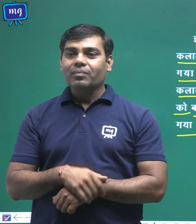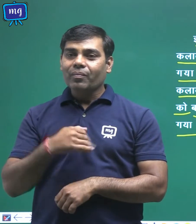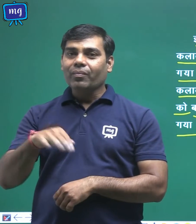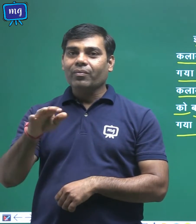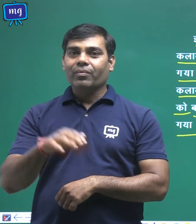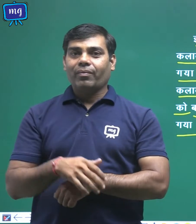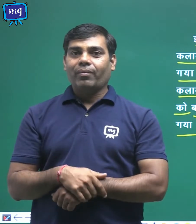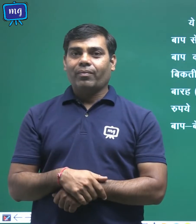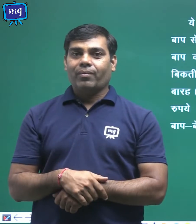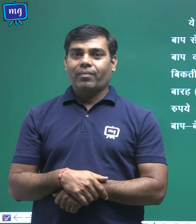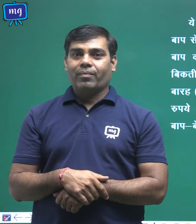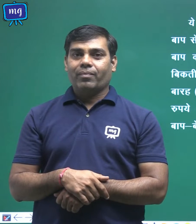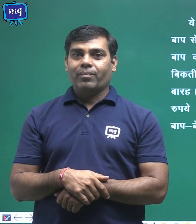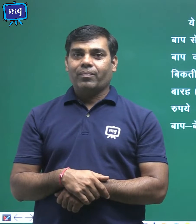बढ़े।